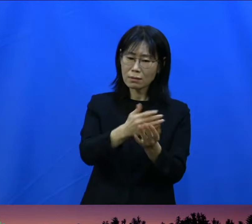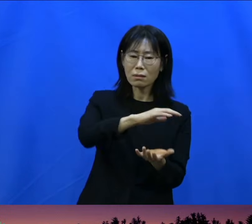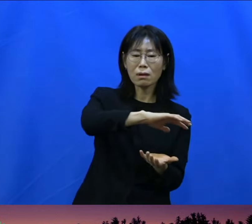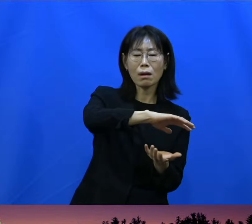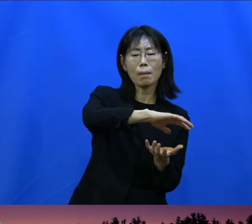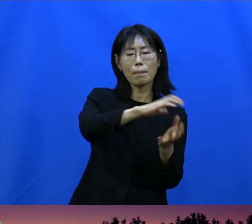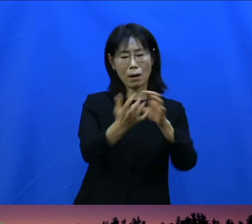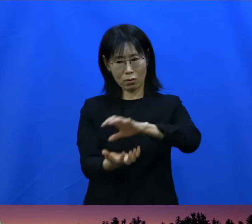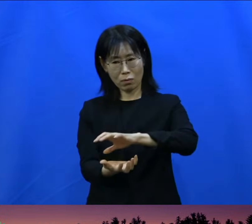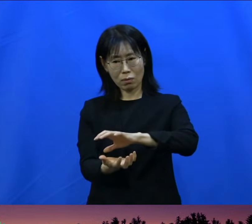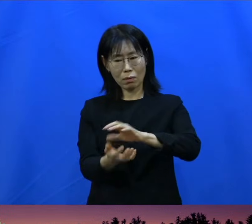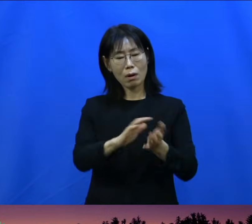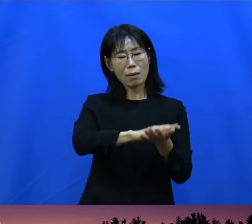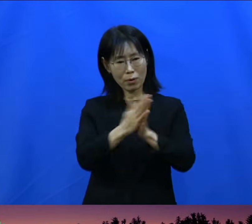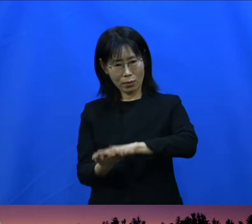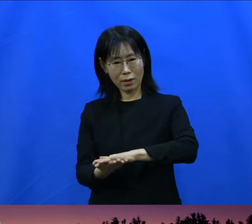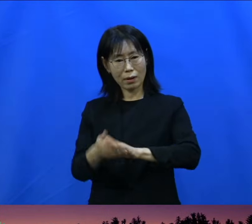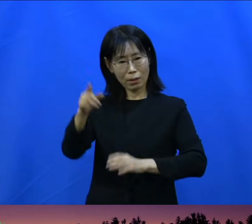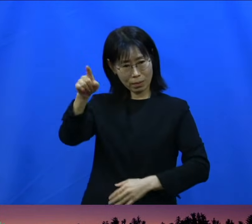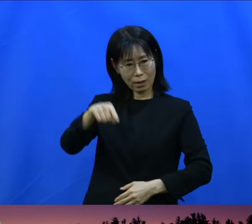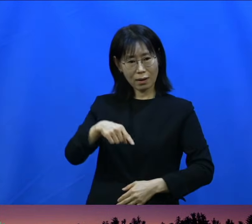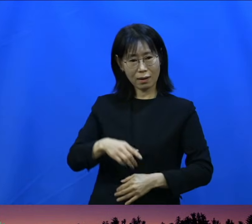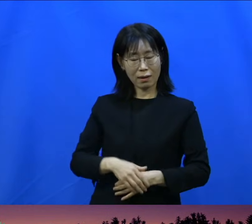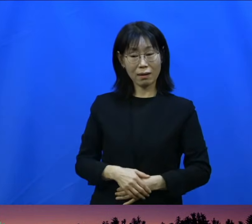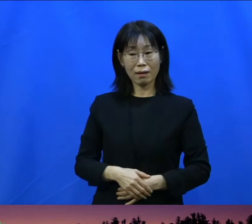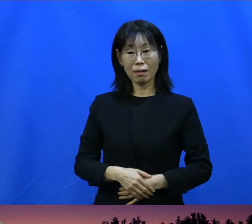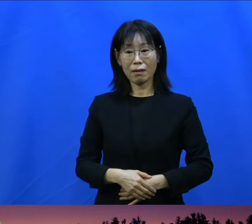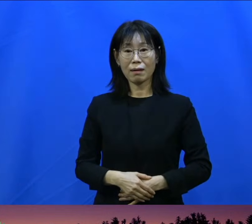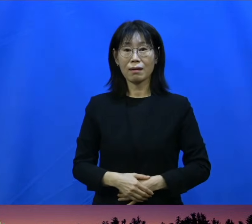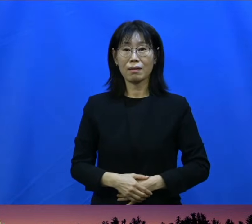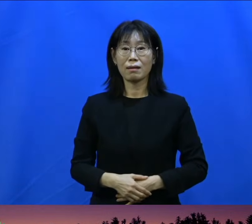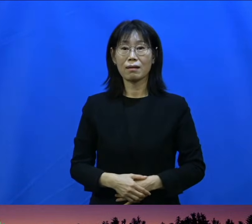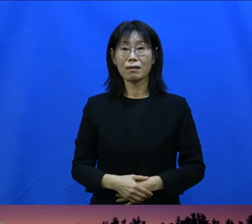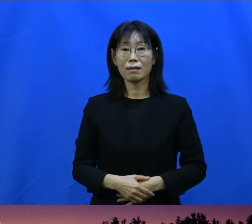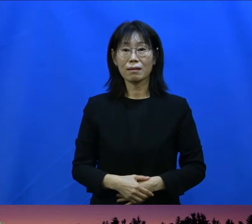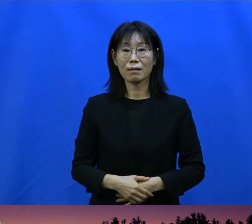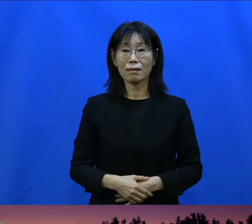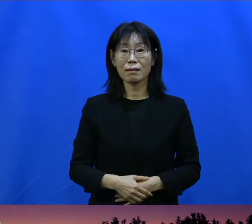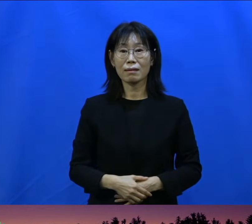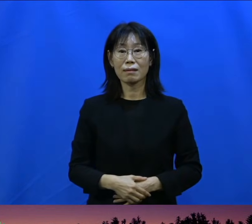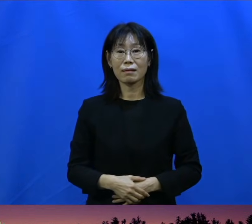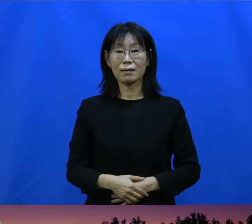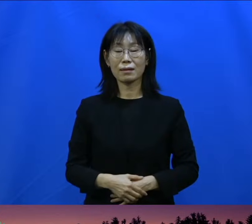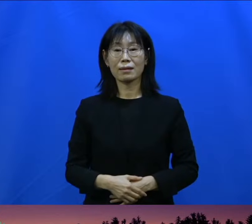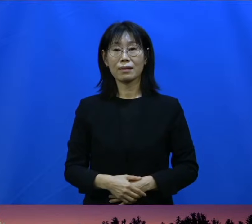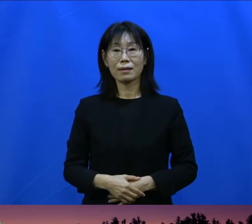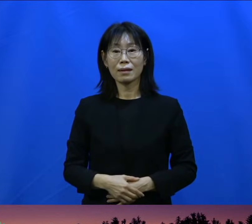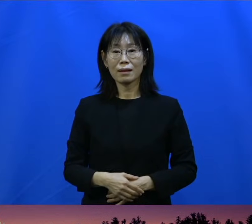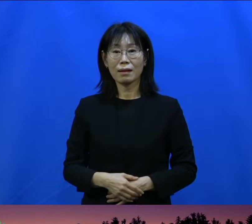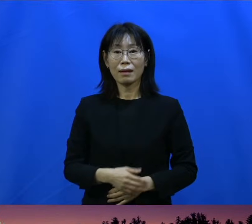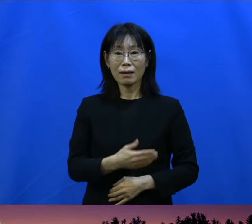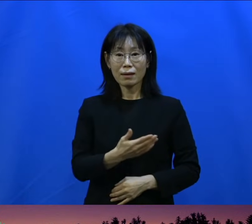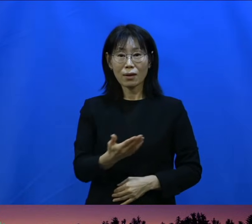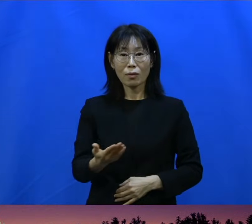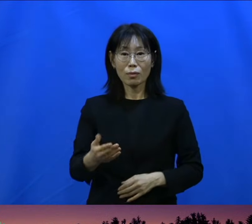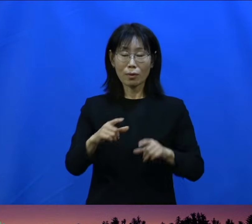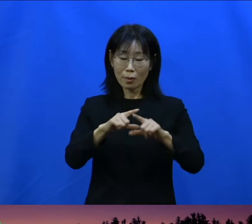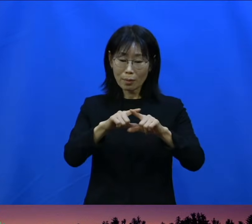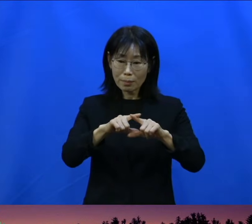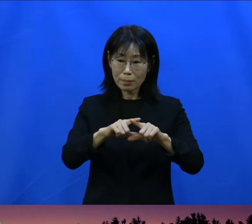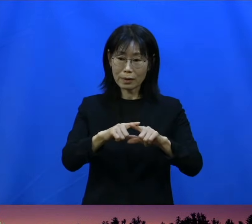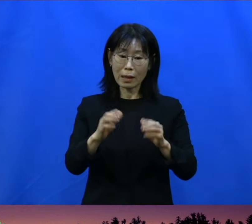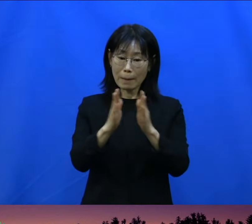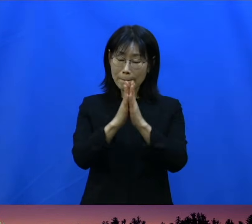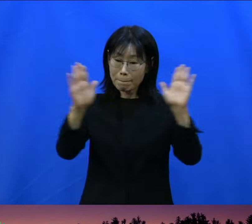바꿔버려요. 그렇지 않겠어요? 여러분 늘 보던 거를 보는데 뭐가 경이롭겠어요? 여러분 내가 보던 게 아니야.